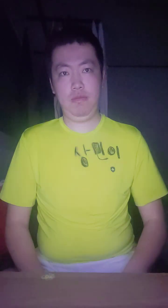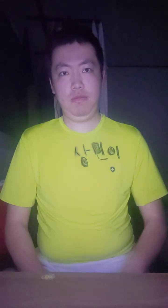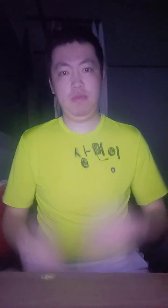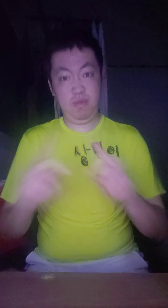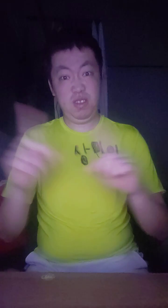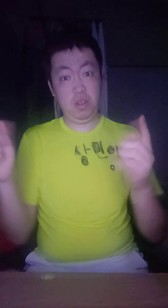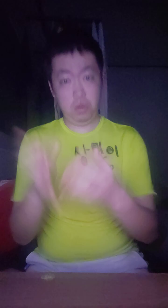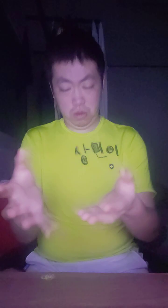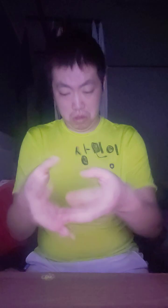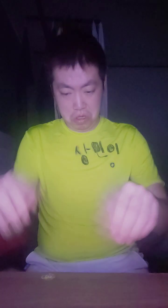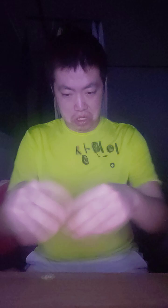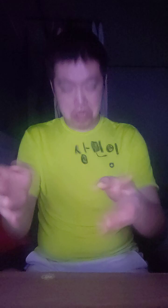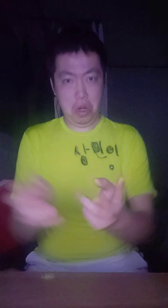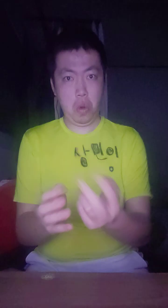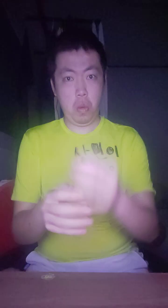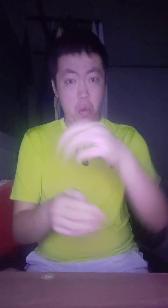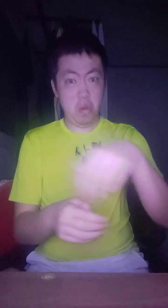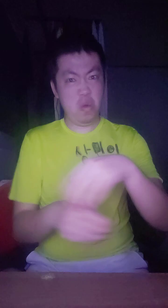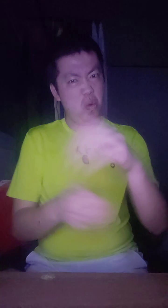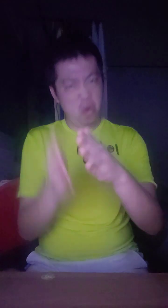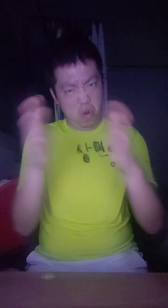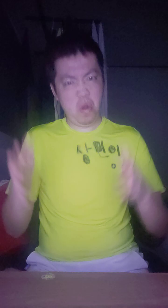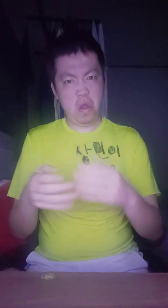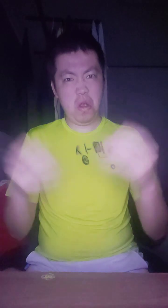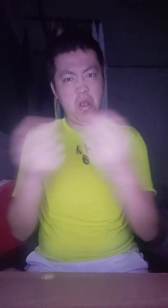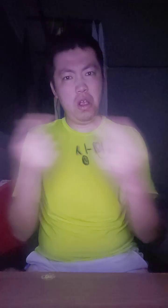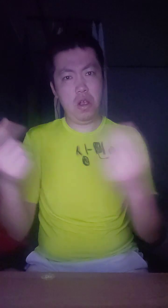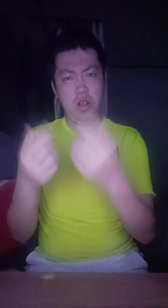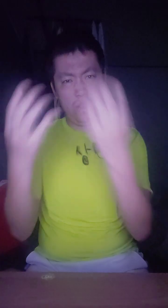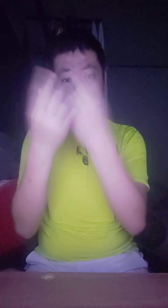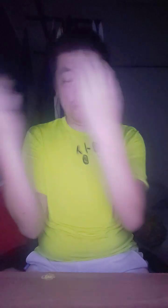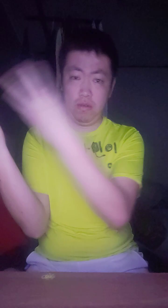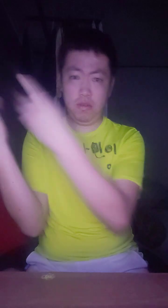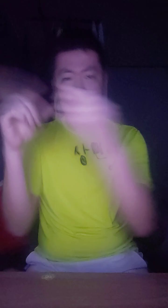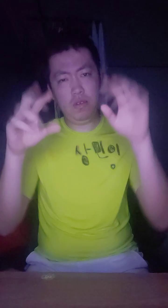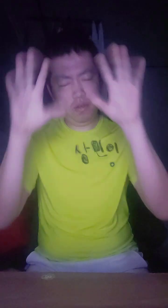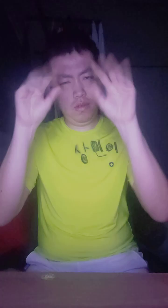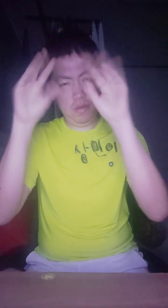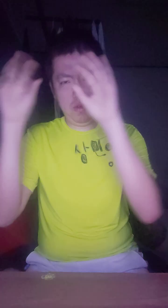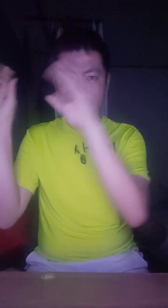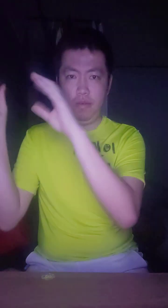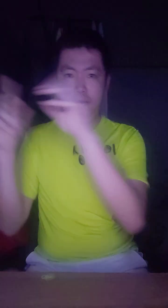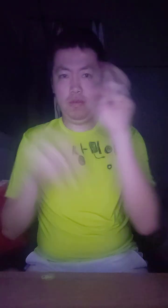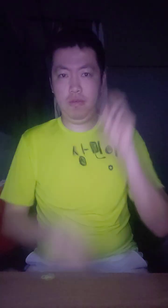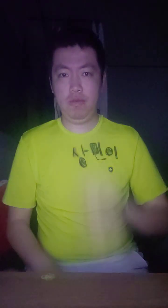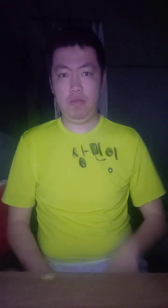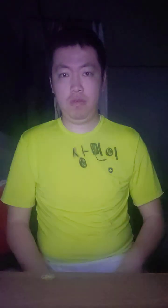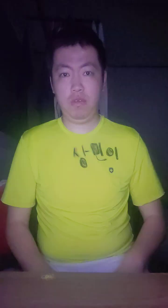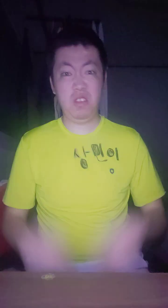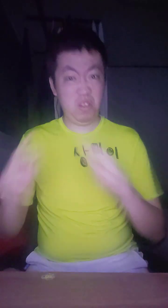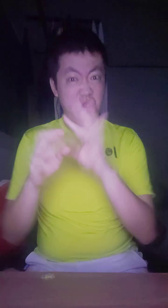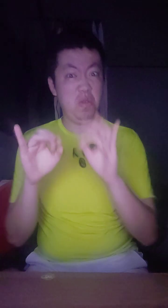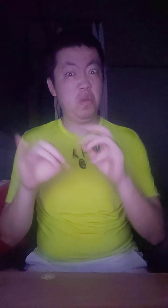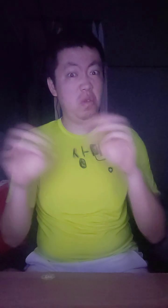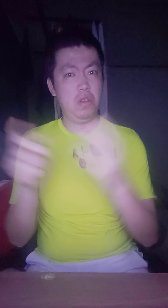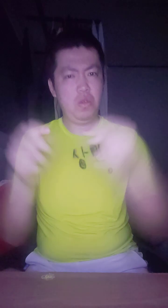강남역 한복판 3층 건물부터 거리 전체가 마치 화려한 조명을 켜놓은 것처럼 깜빡입니다. 115년 만의 집중호우로